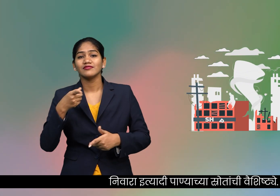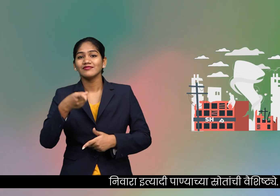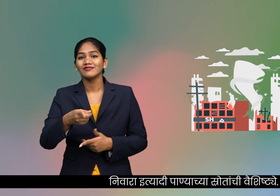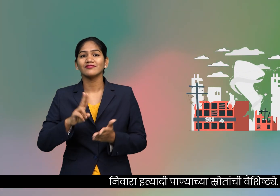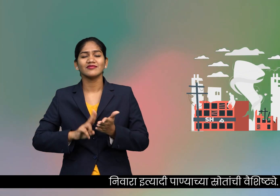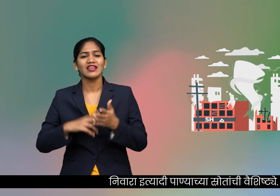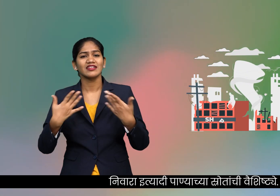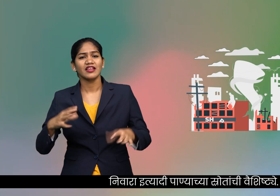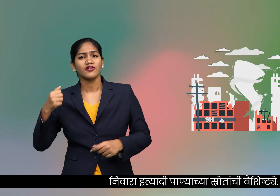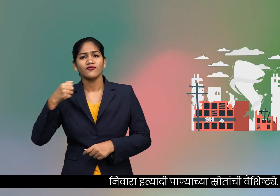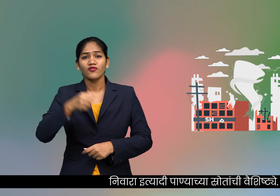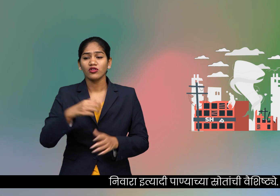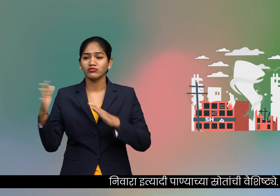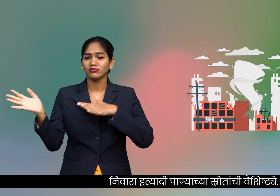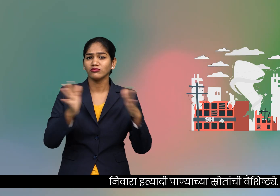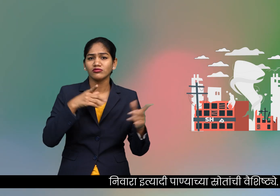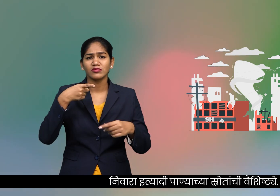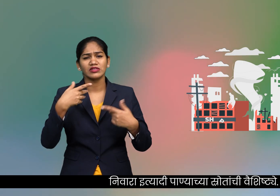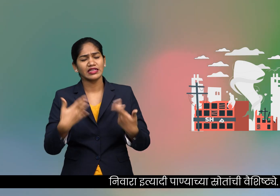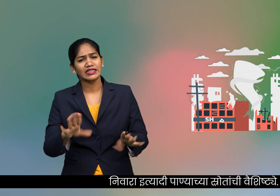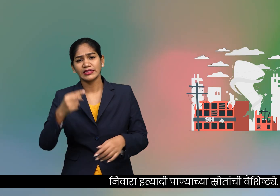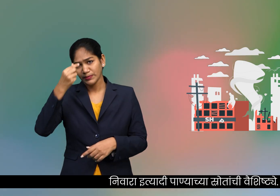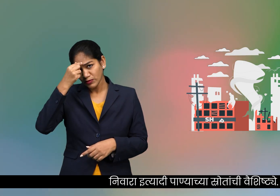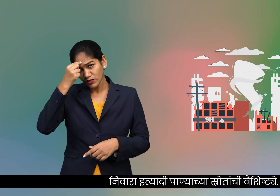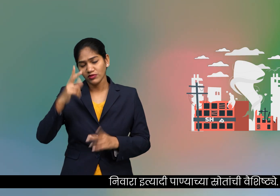निवारा इत्यादी पाण्याच्या स्रोतांची वैशिष्ट्ये.